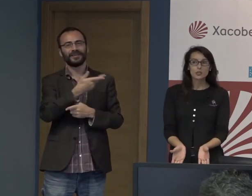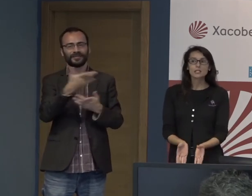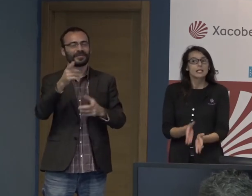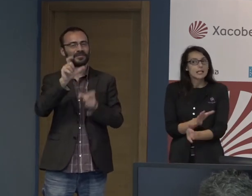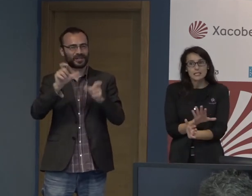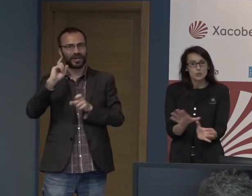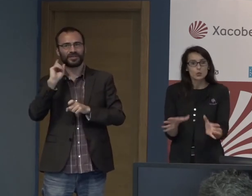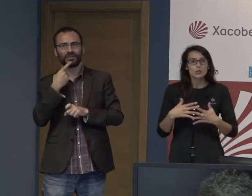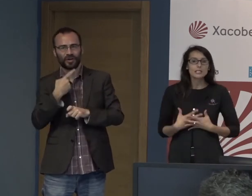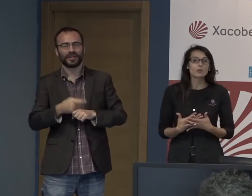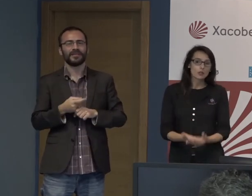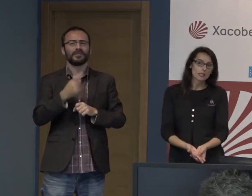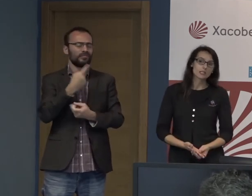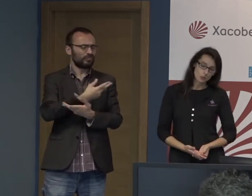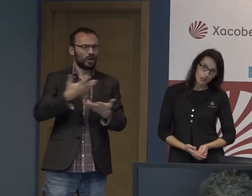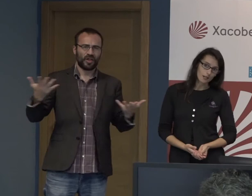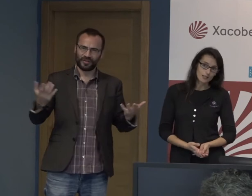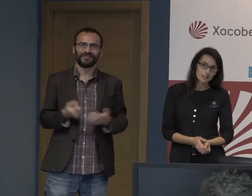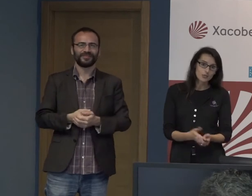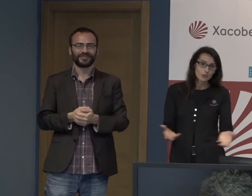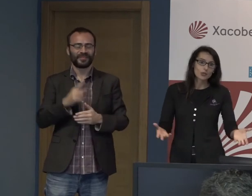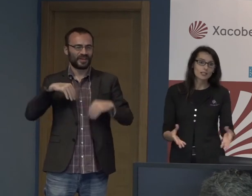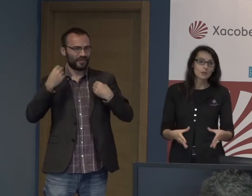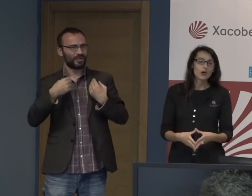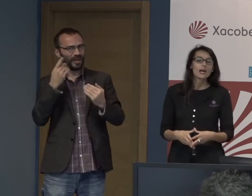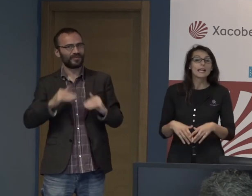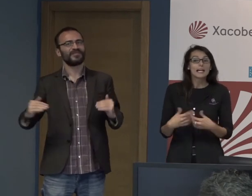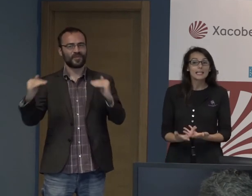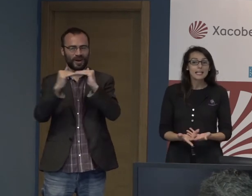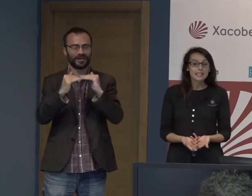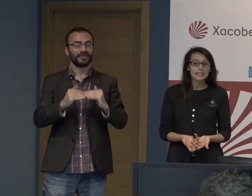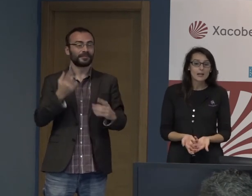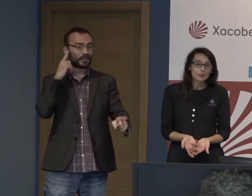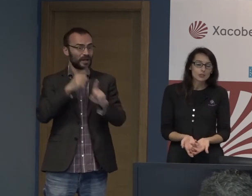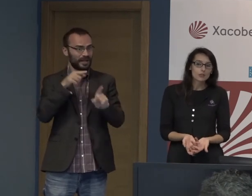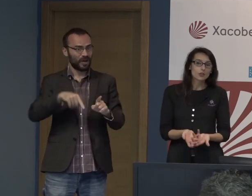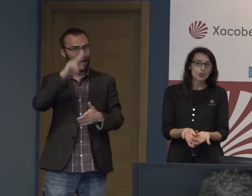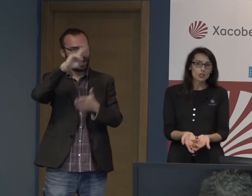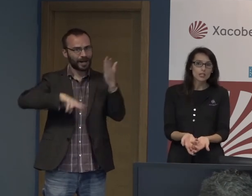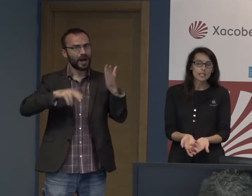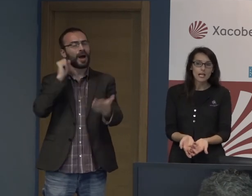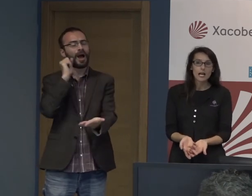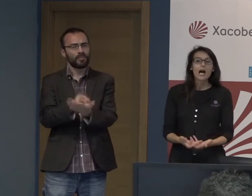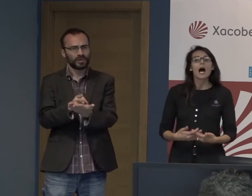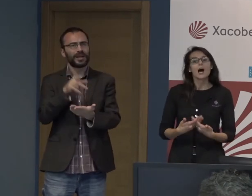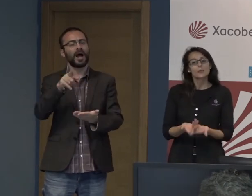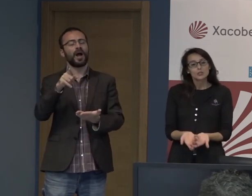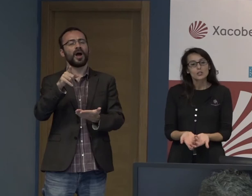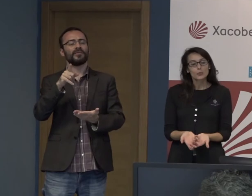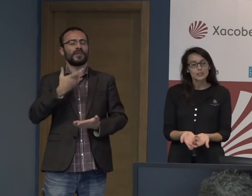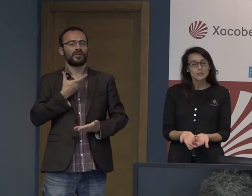personas sordas y a las que no son sordas y también lo quieran disfrutar. Y ese es nuestro objetivo. Y aquí en Galicia ha apostado, el Concello de Nigrán